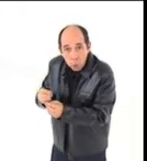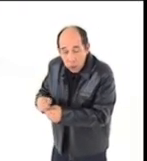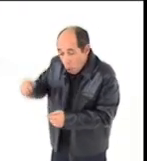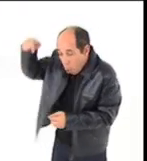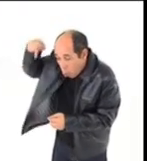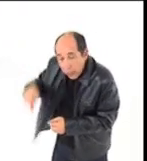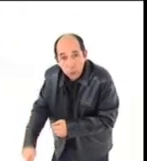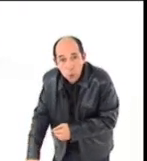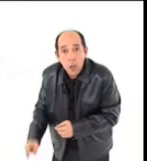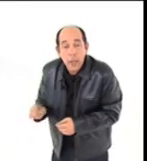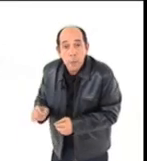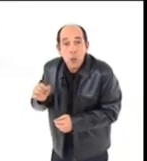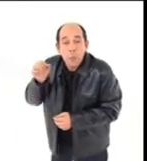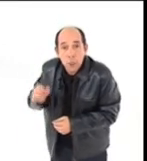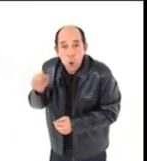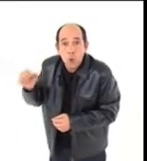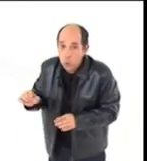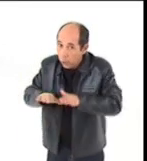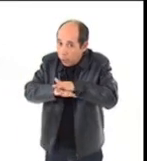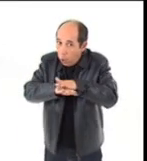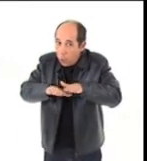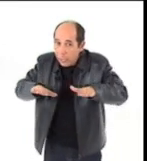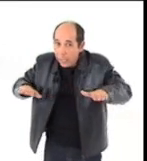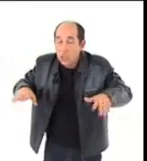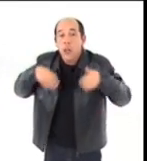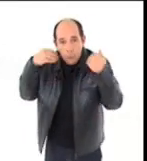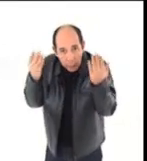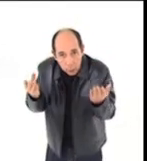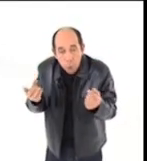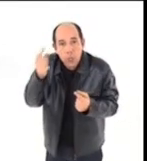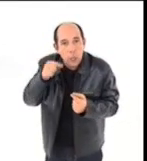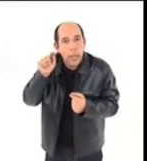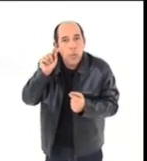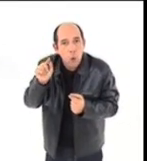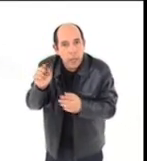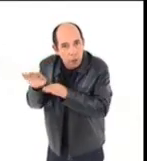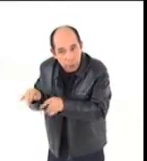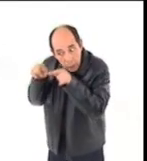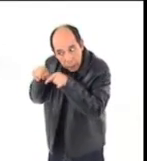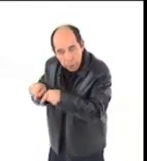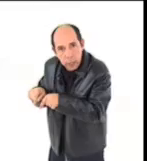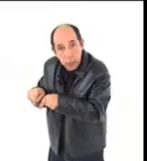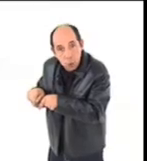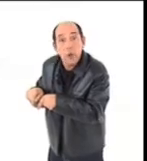الوتد وكيدفنوه على بعد متر ونص، ولكن كيديروا عليه واحد الكرياج في واحد اللون باش هكا اي واحد حفر يعرف بان راه الضوء